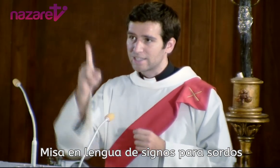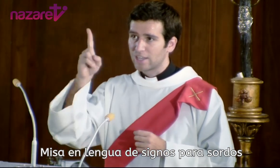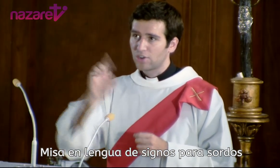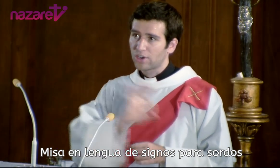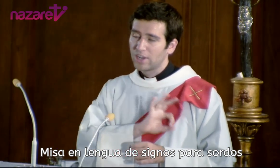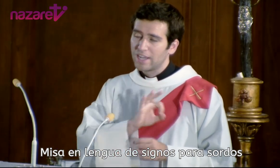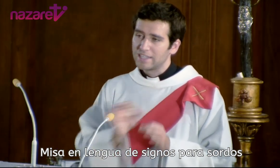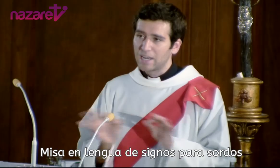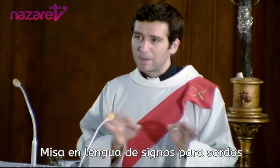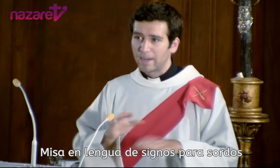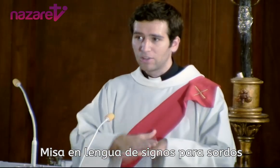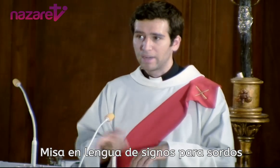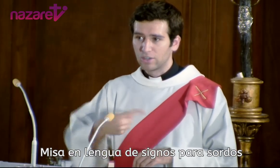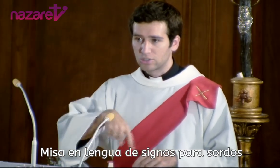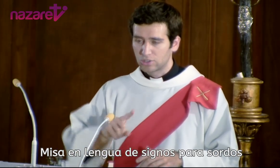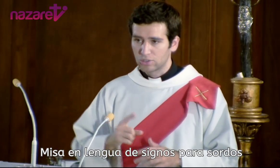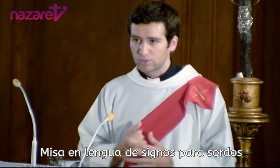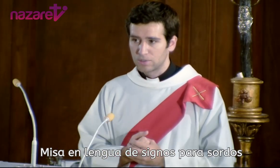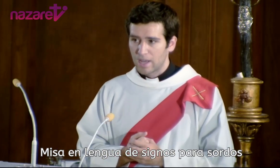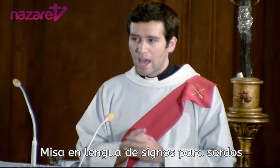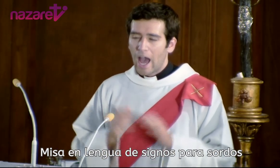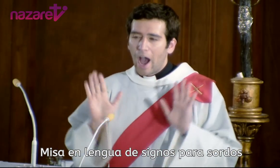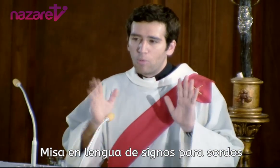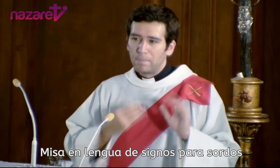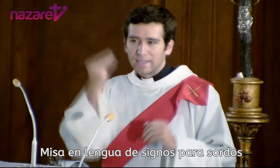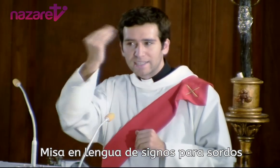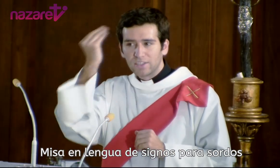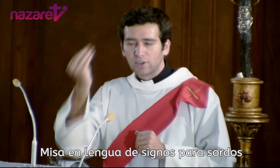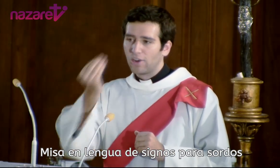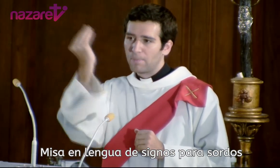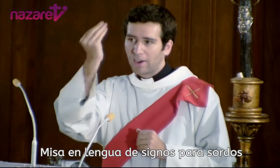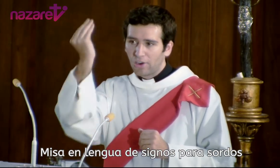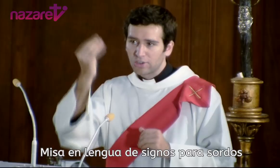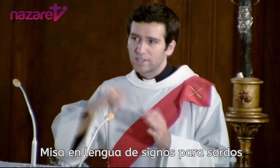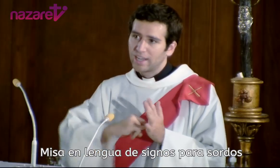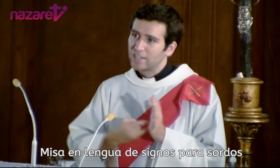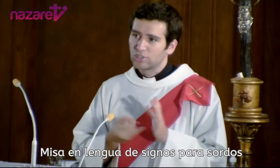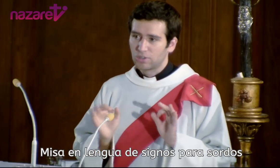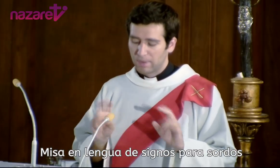Señor tiene preparado para nosotros, aun pensando que lo mejor es otro plan.